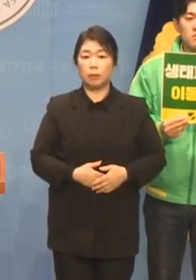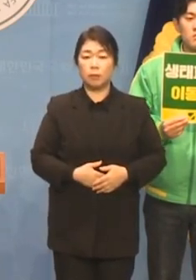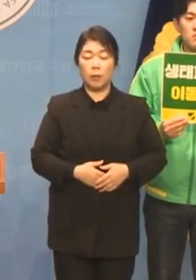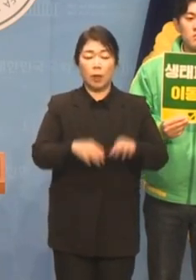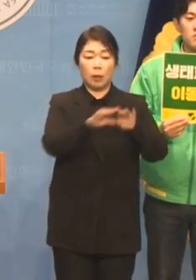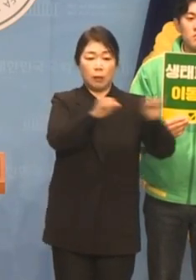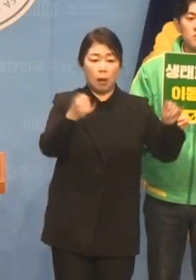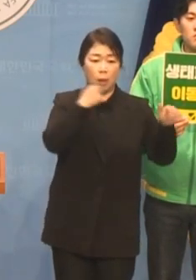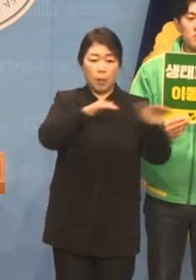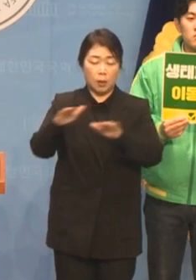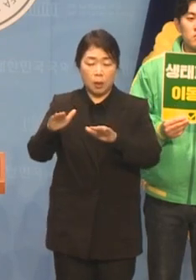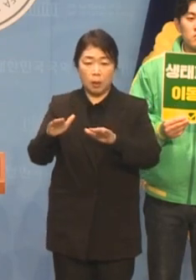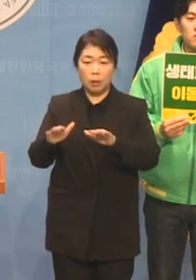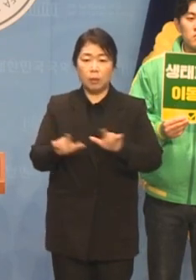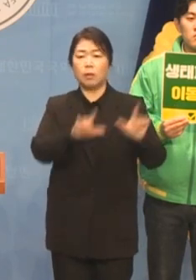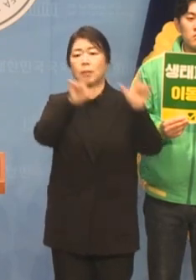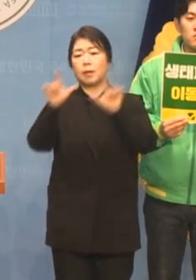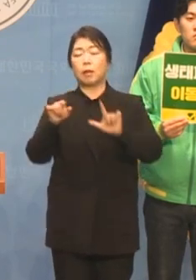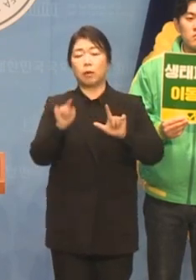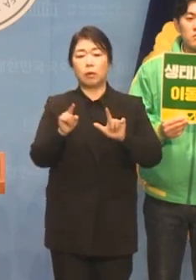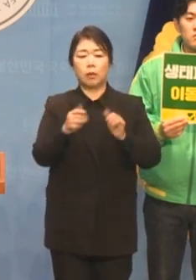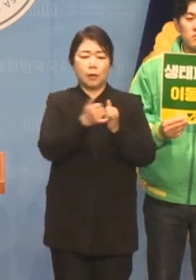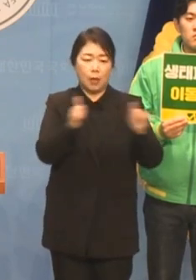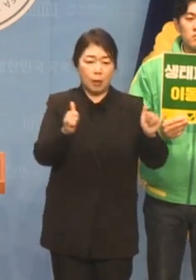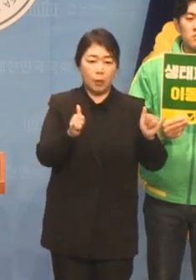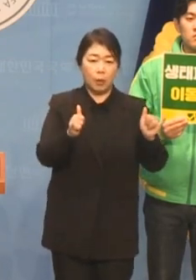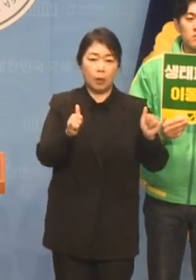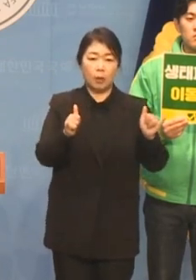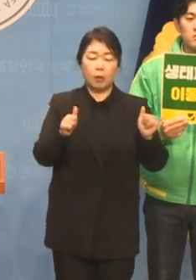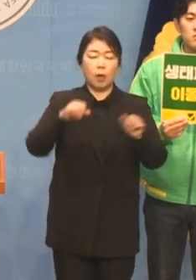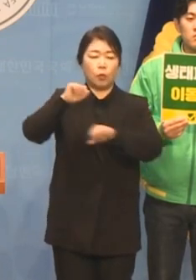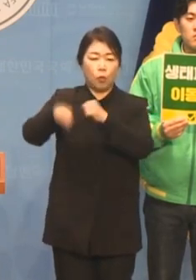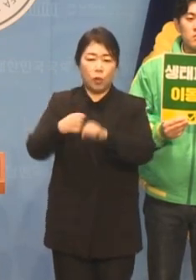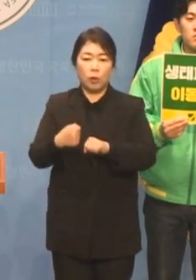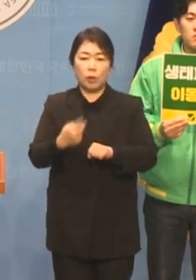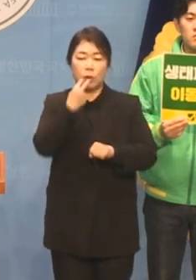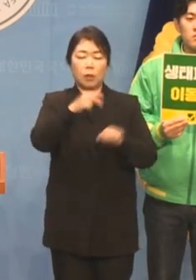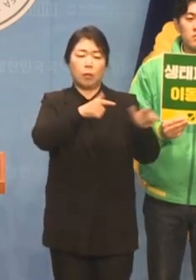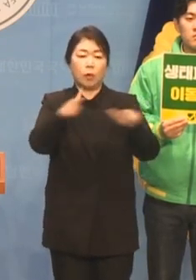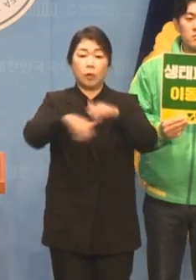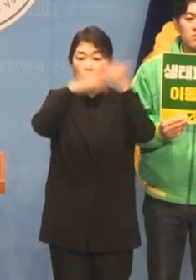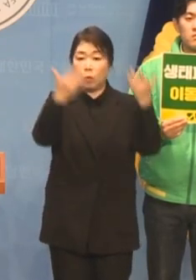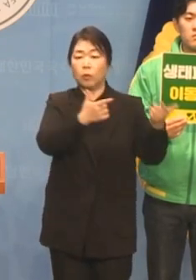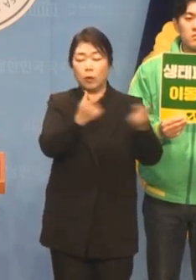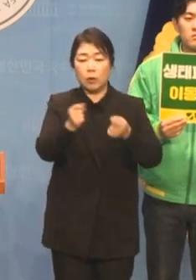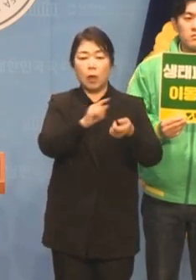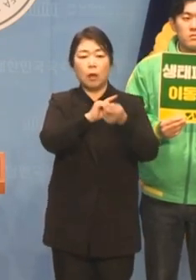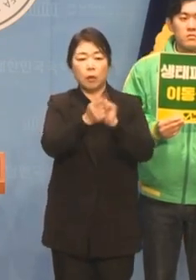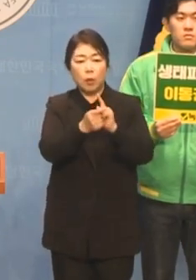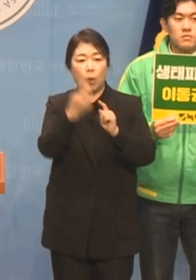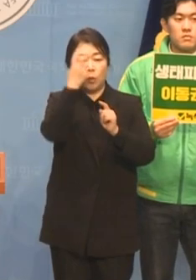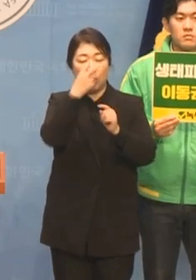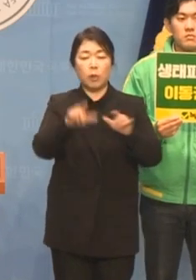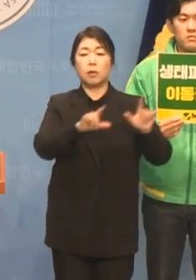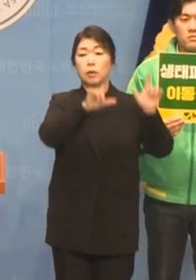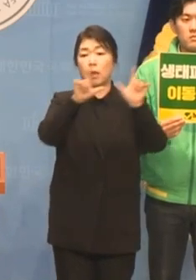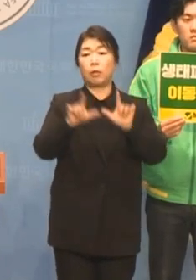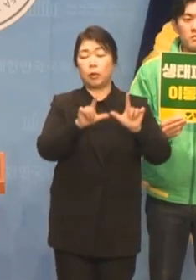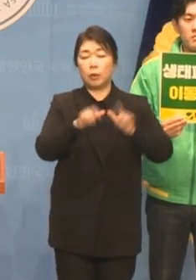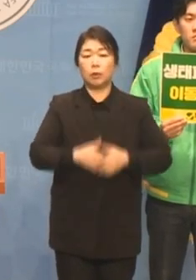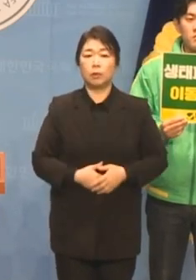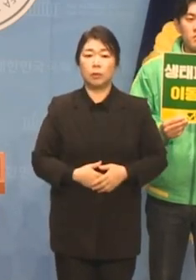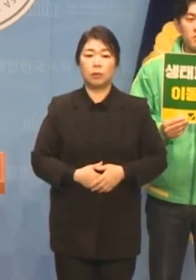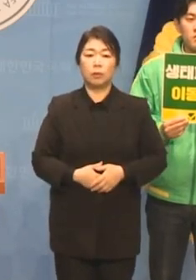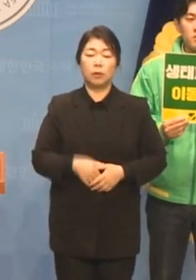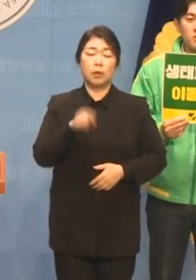바다에 기대어 살아가는 삶을 인간 과 비인간 동물 생태계 모두에 서로 돌보는 삶을 그리고이